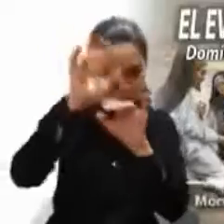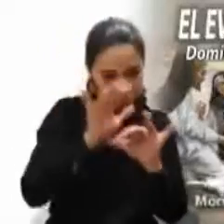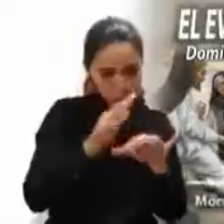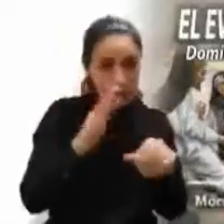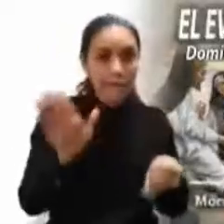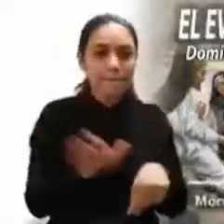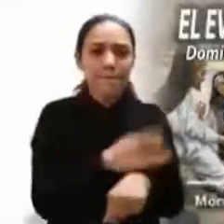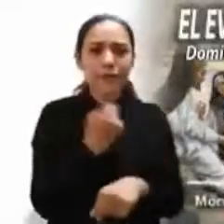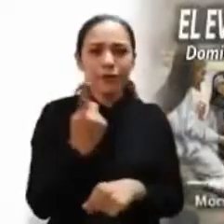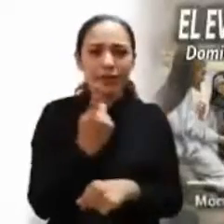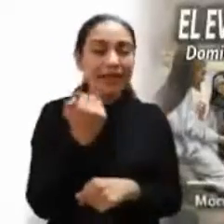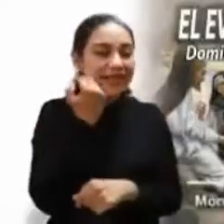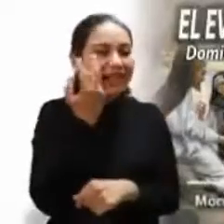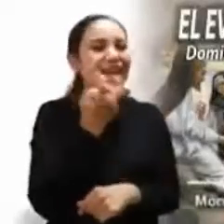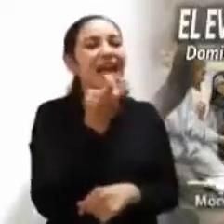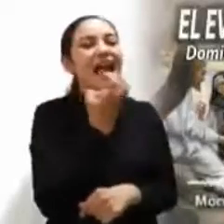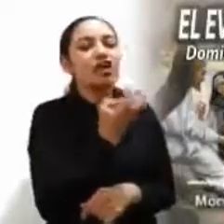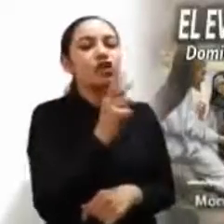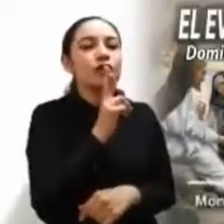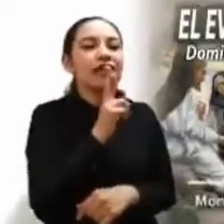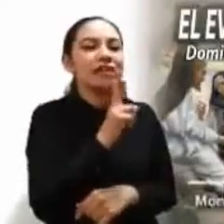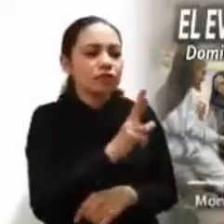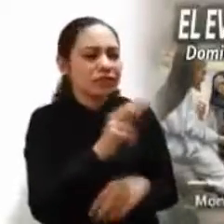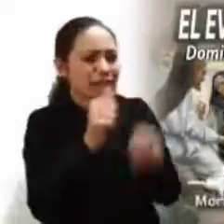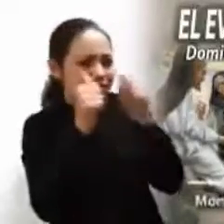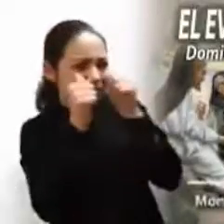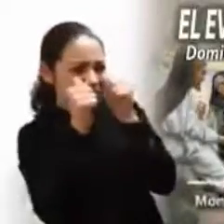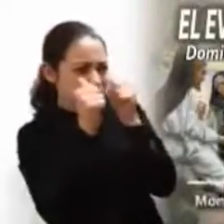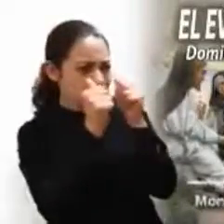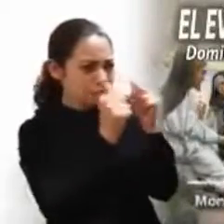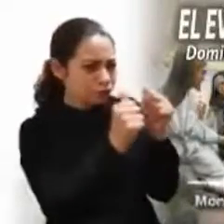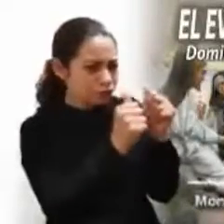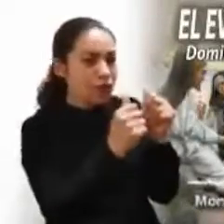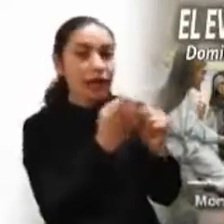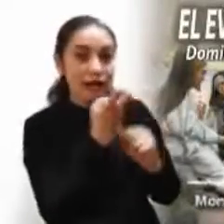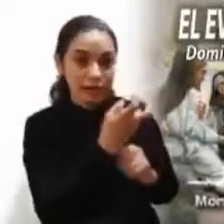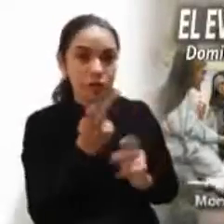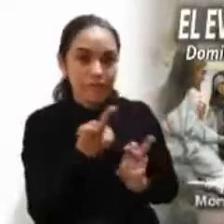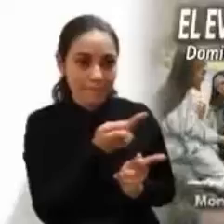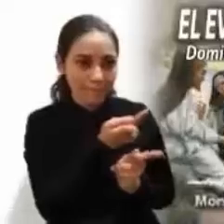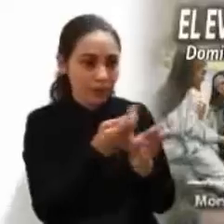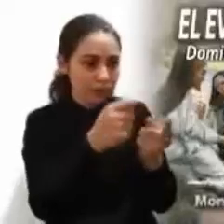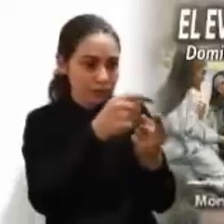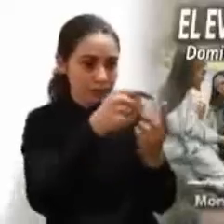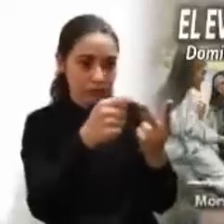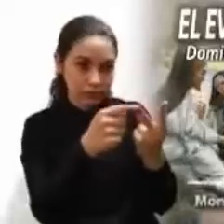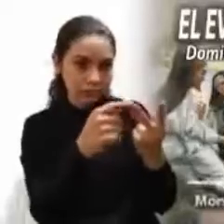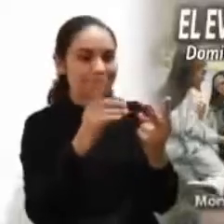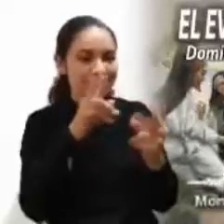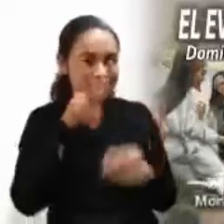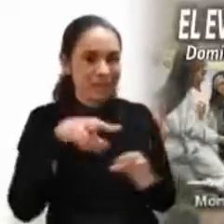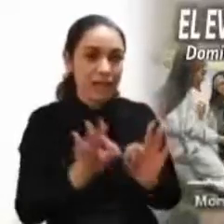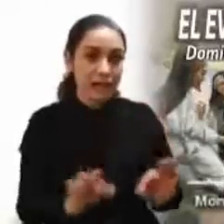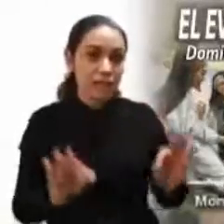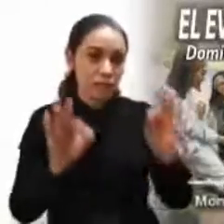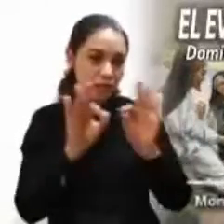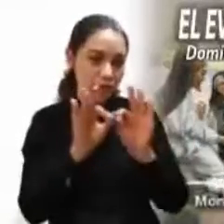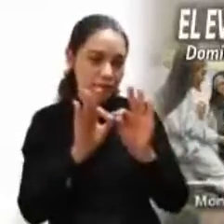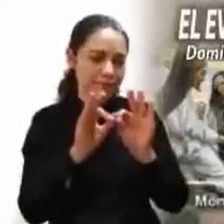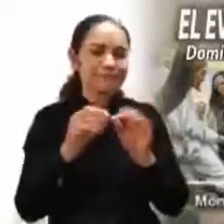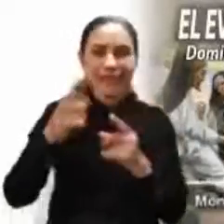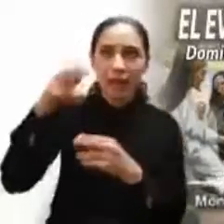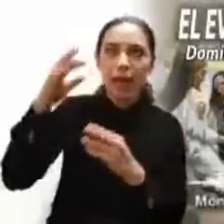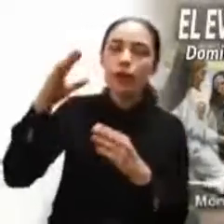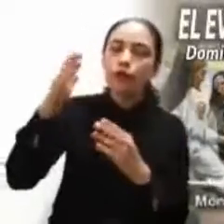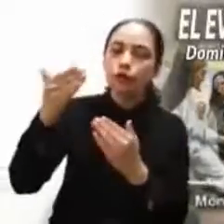respuesta a estas preguntas fundamentales. Son importantes las preguntas sobre el reino, pero hay